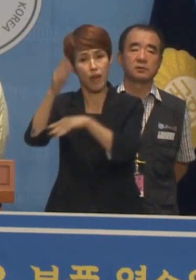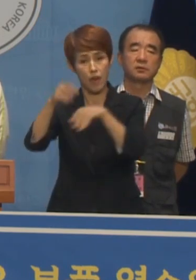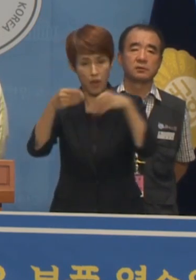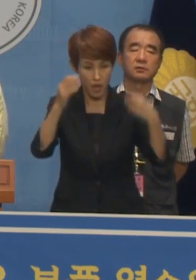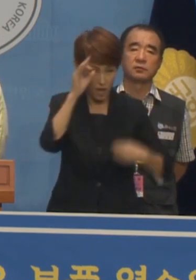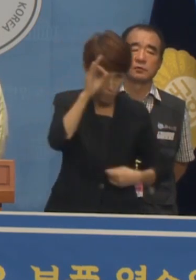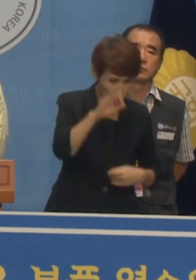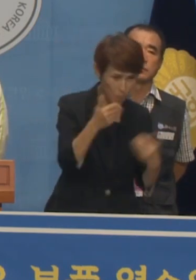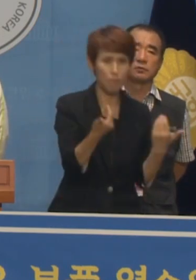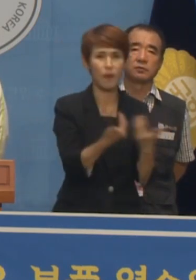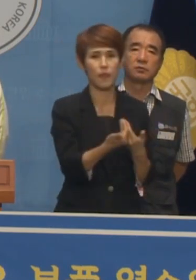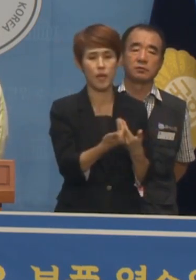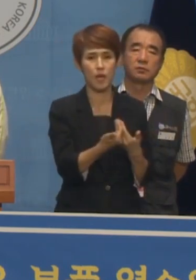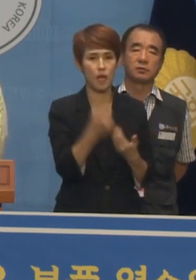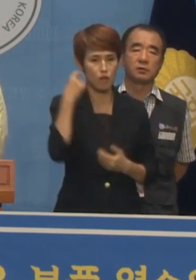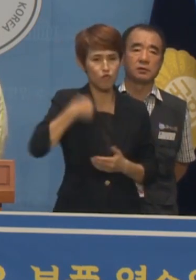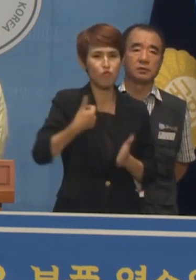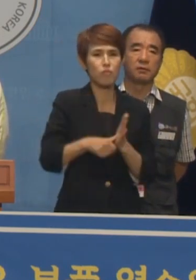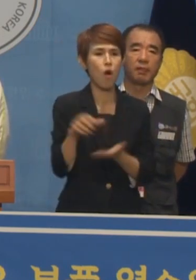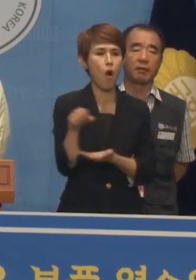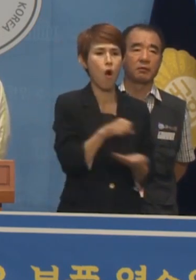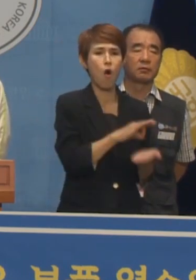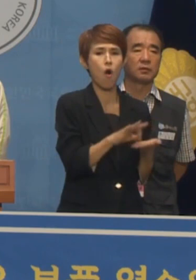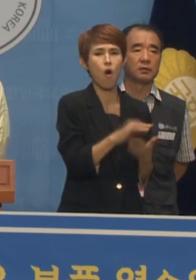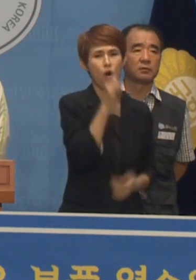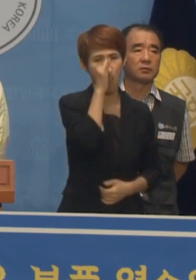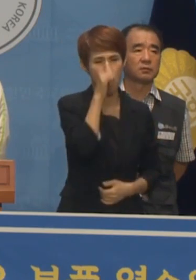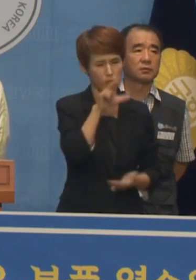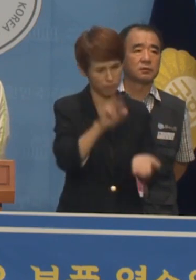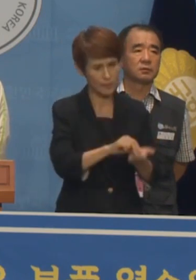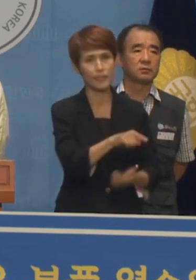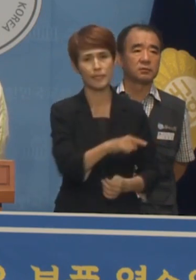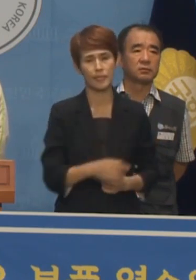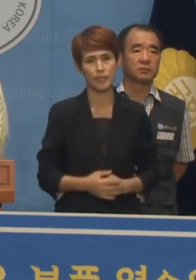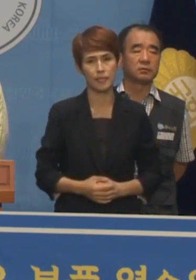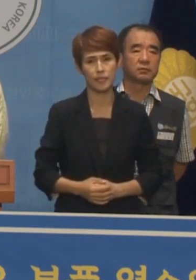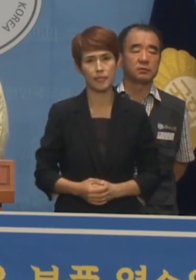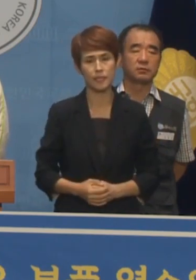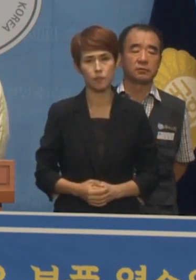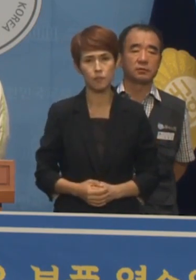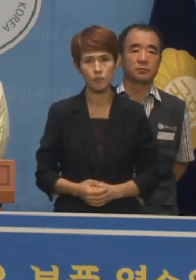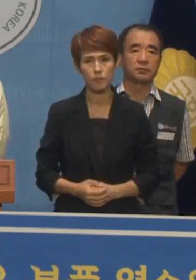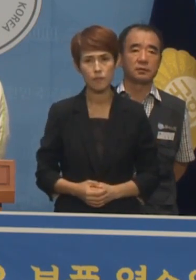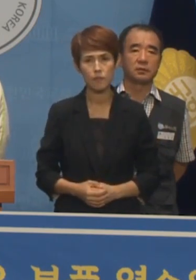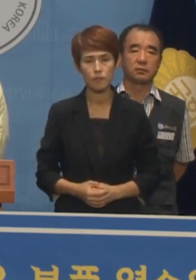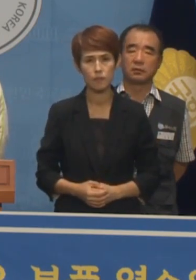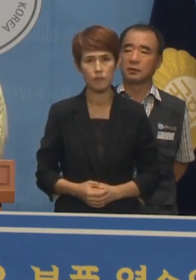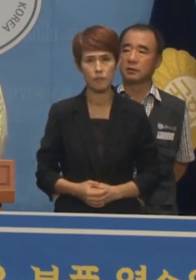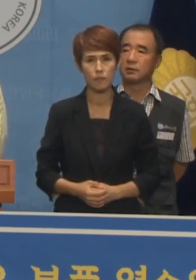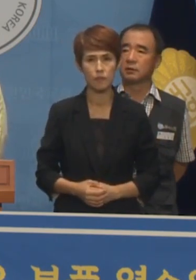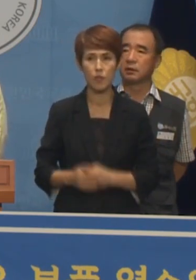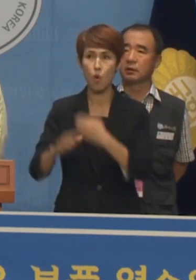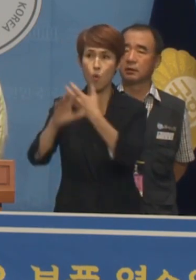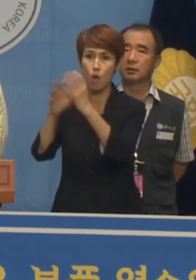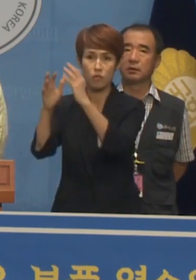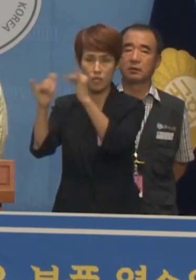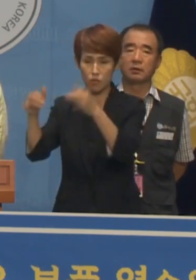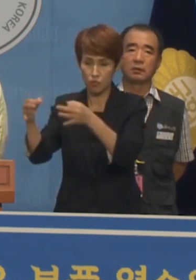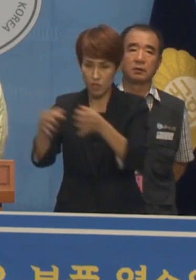그 반대로 이루어지고 있는 심각한 문제가 있다 생각하고 있습니다. 그래서 앞서 말씀드렸지만 외국인